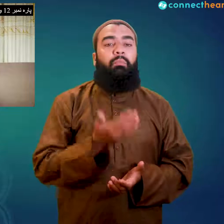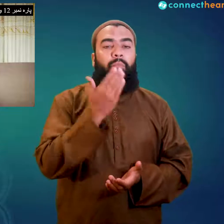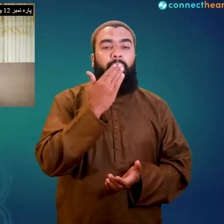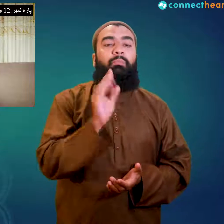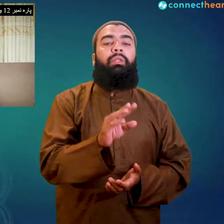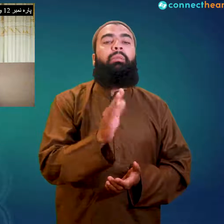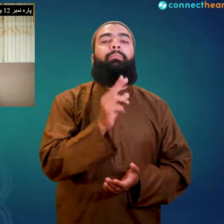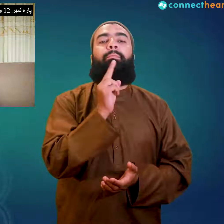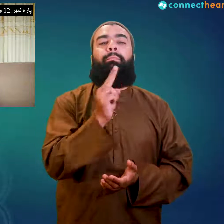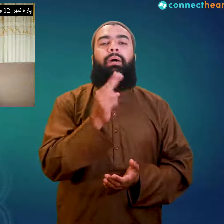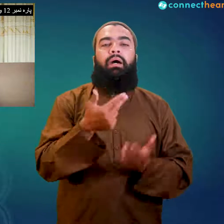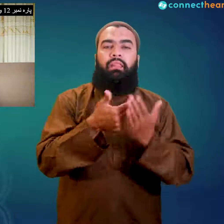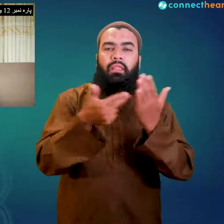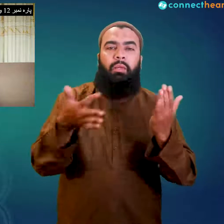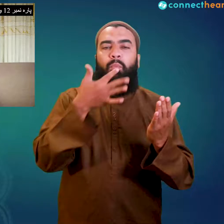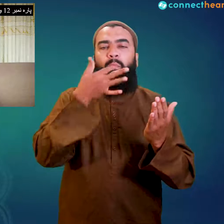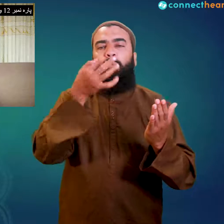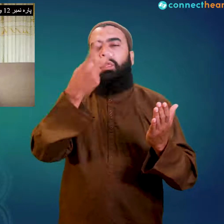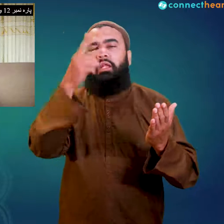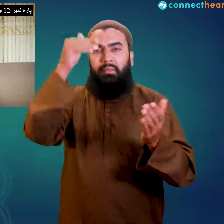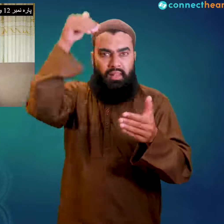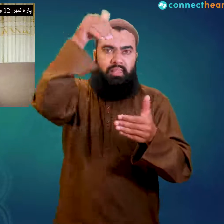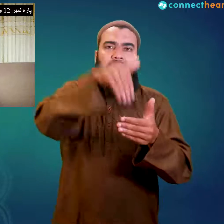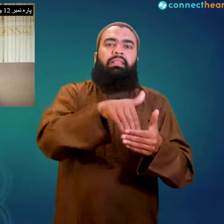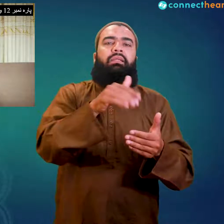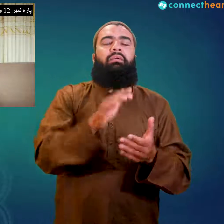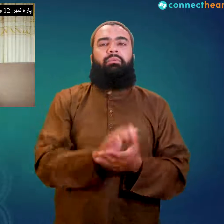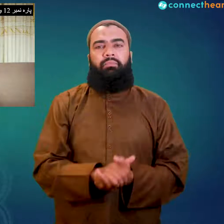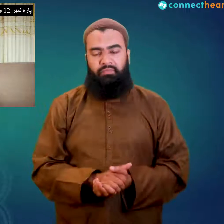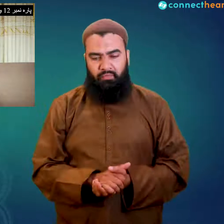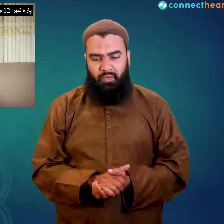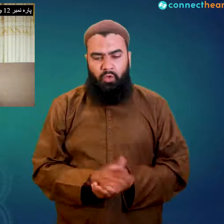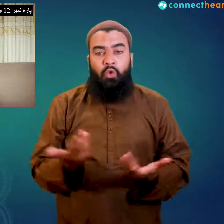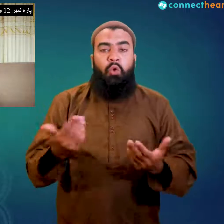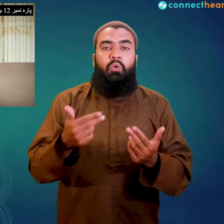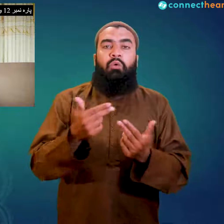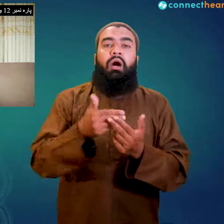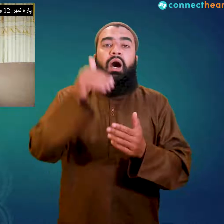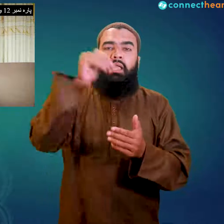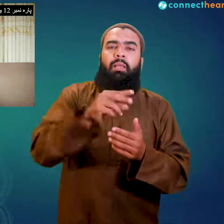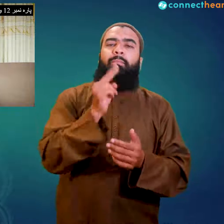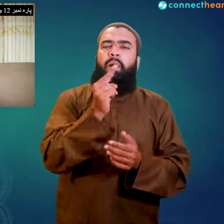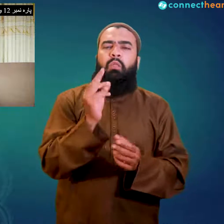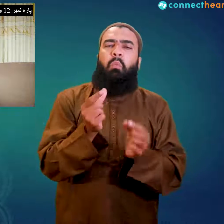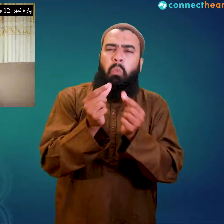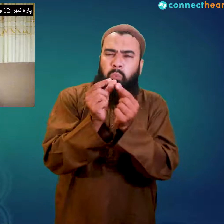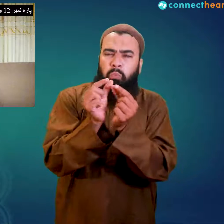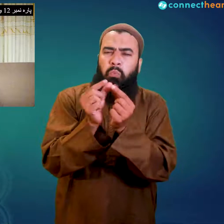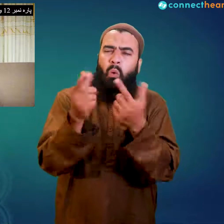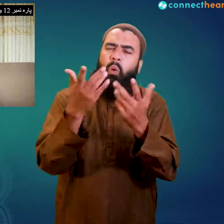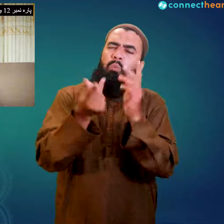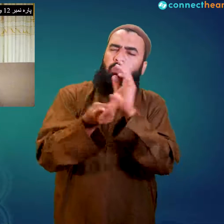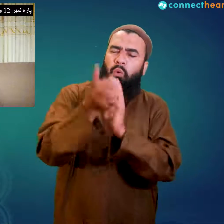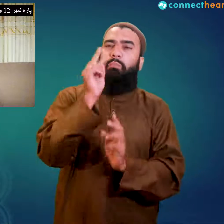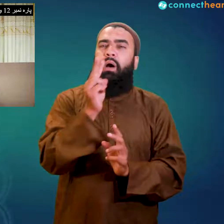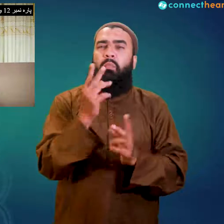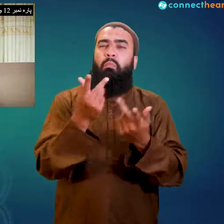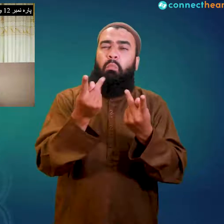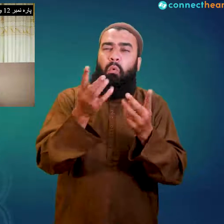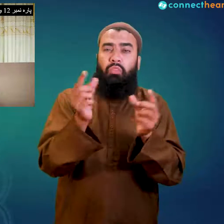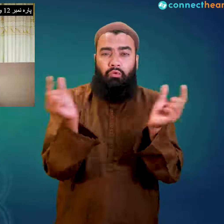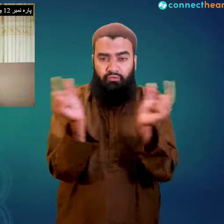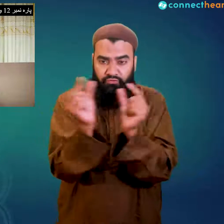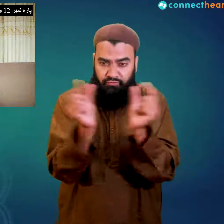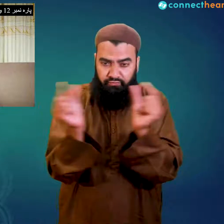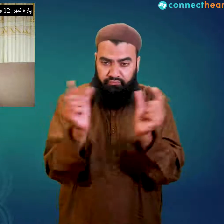واقعے کے اندر ایسے پہلو نمایاں کیے گئے اور ایسی چیزیں ظاہر کی گئیں کہ جو درس عبرت ہیں، درس نصیحت ہیں